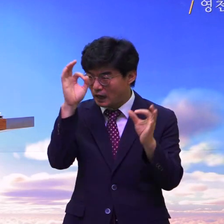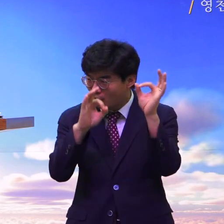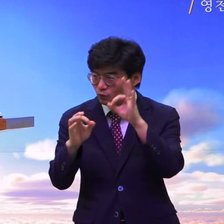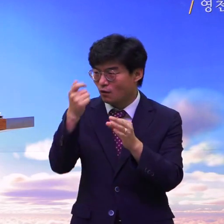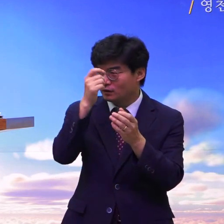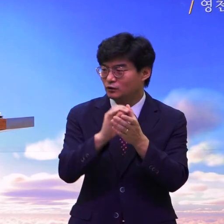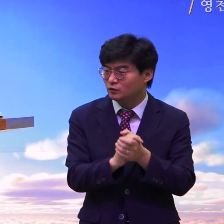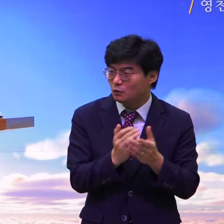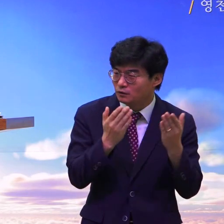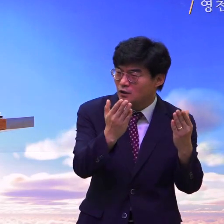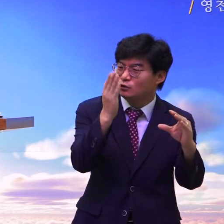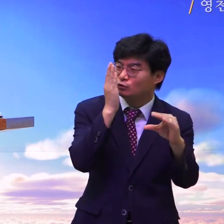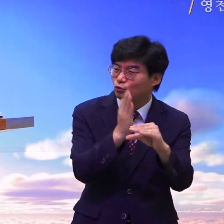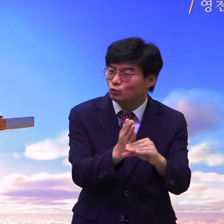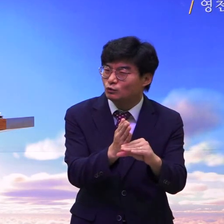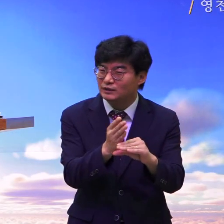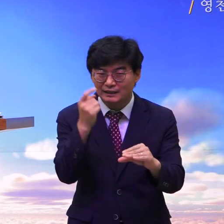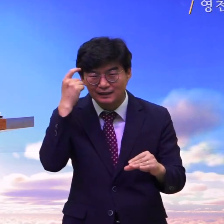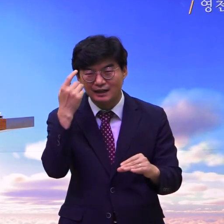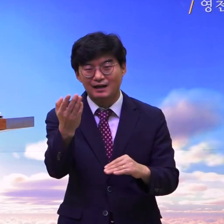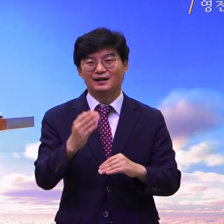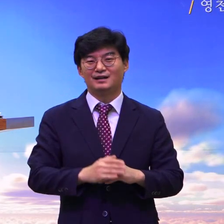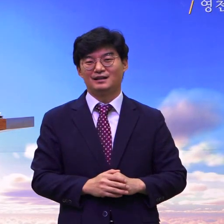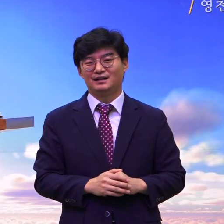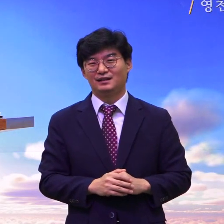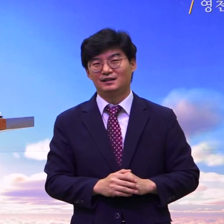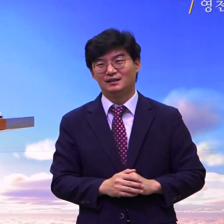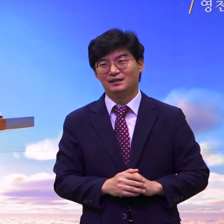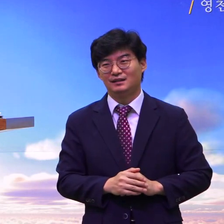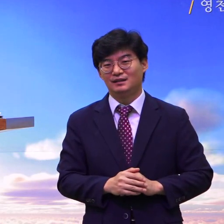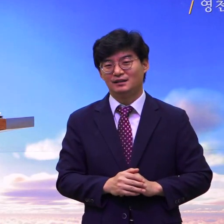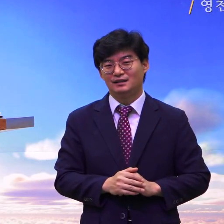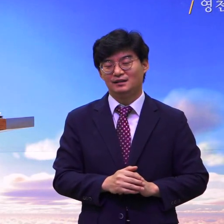하는 것을 돌아보시기를 바랍니다.